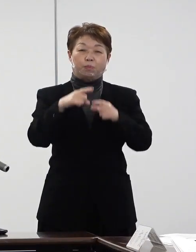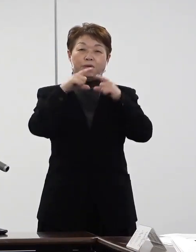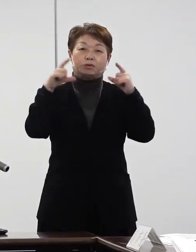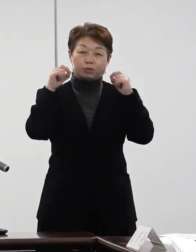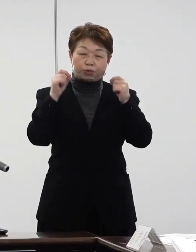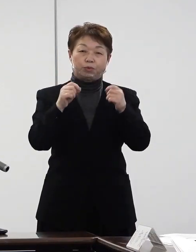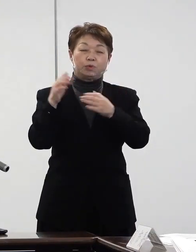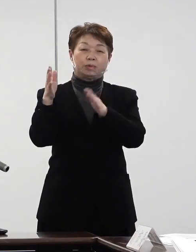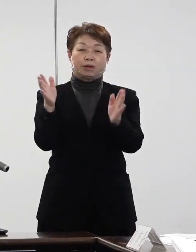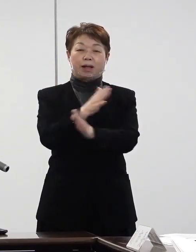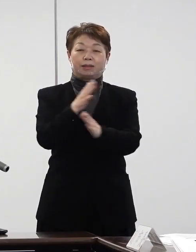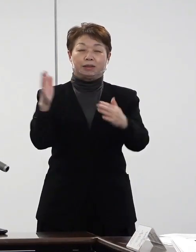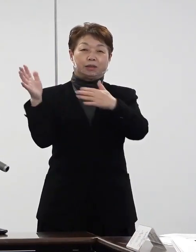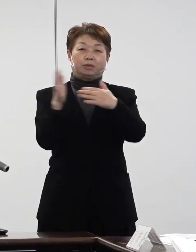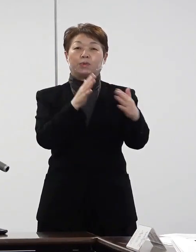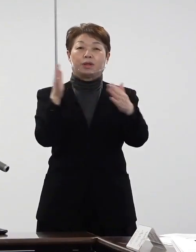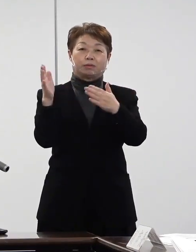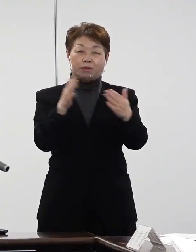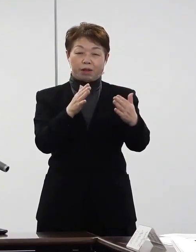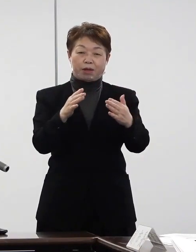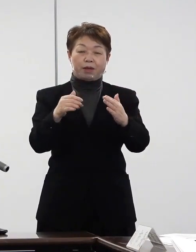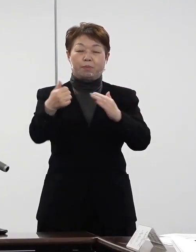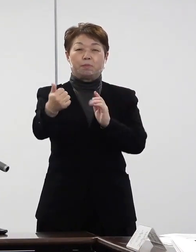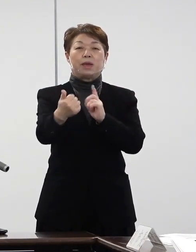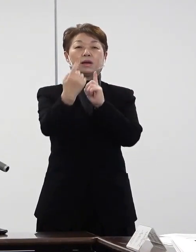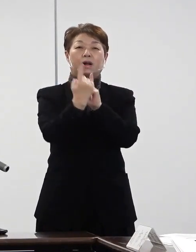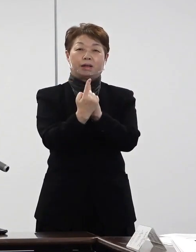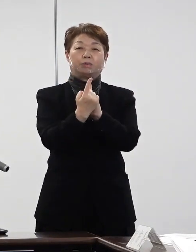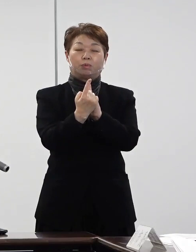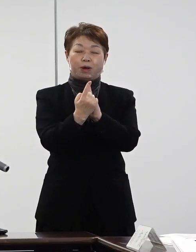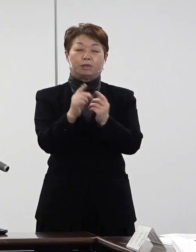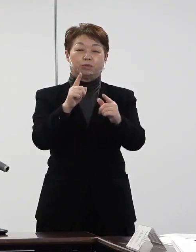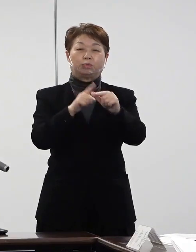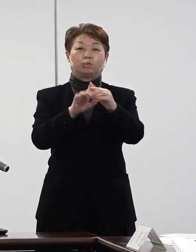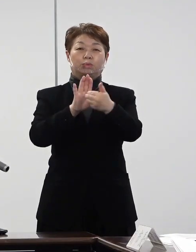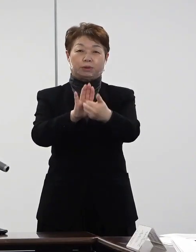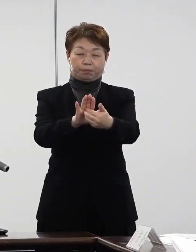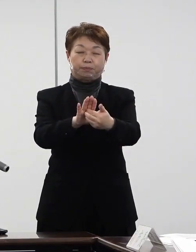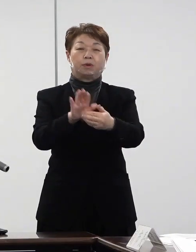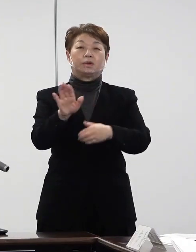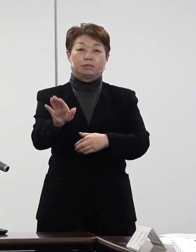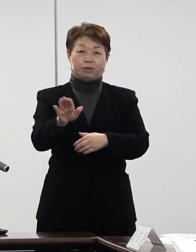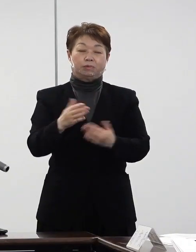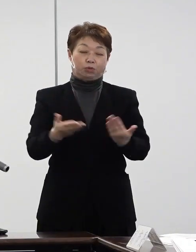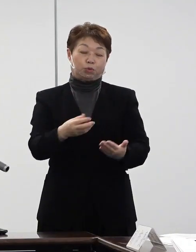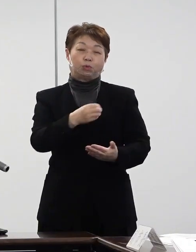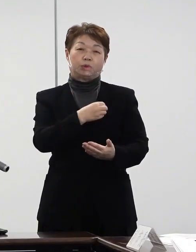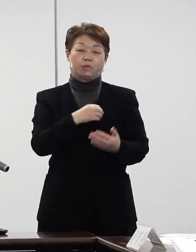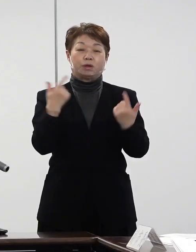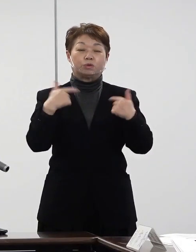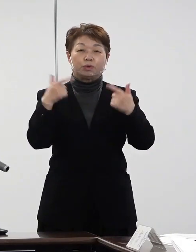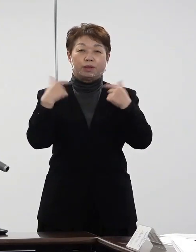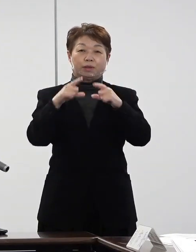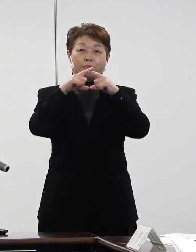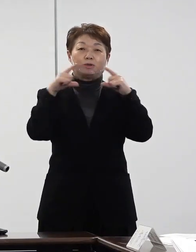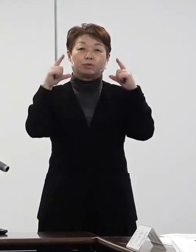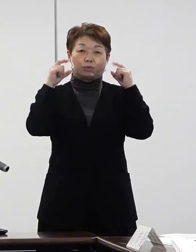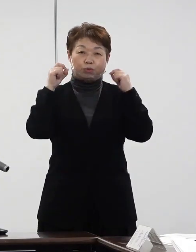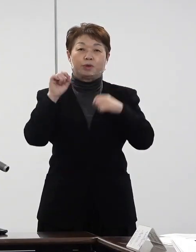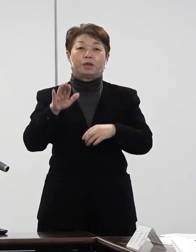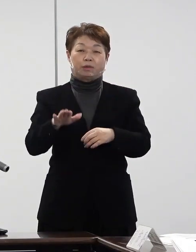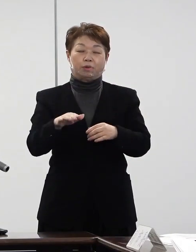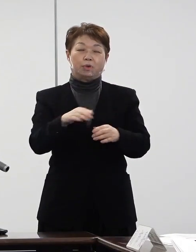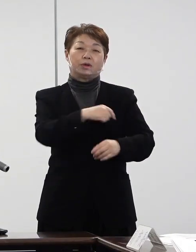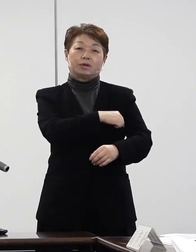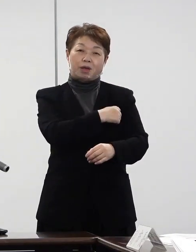用、換気を行い、外部からの面会は原則中止としているほか、職員は常時マスクを装着し、検